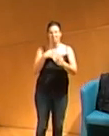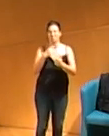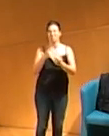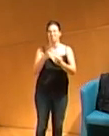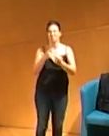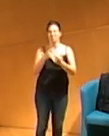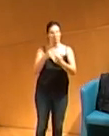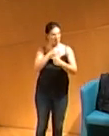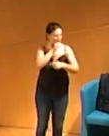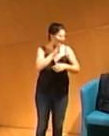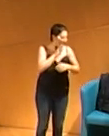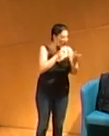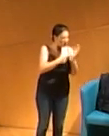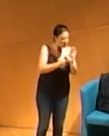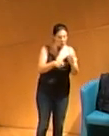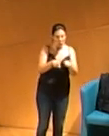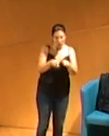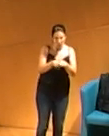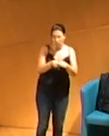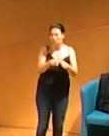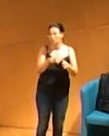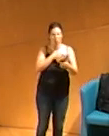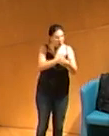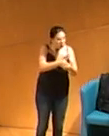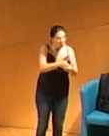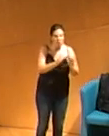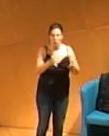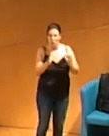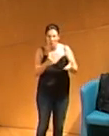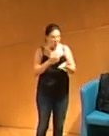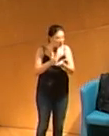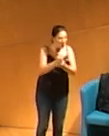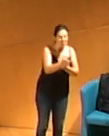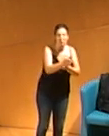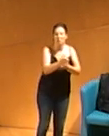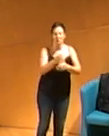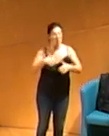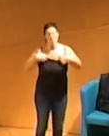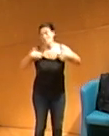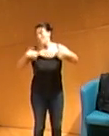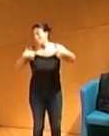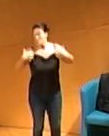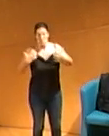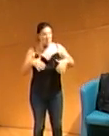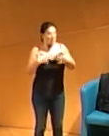vécu parental, des difficultés, de tout ce que vous traversez, des colères,